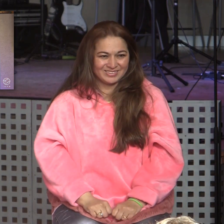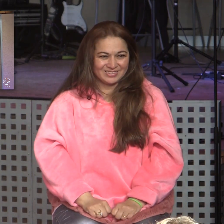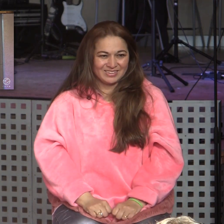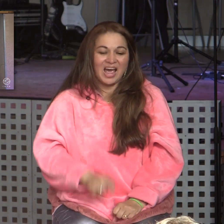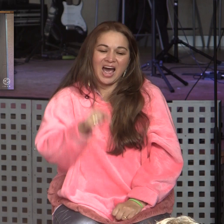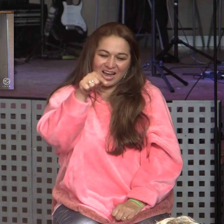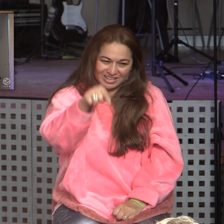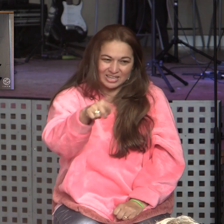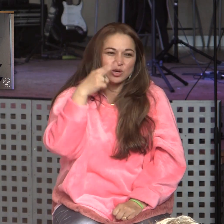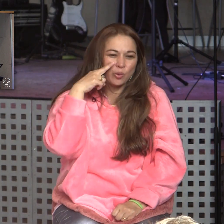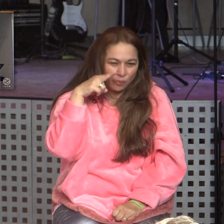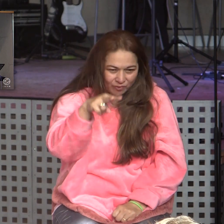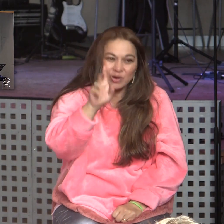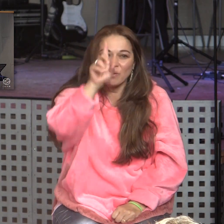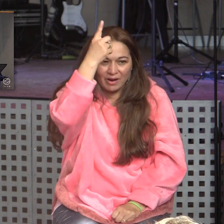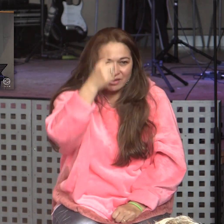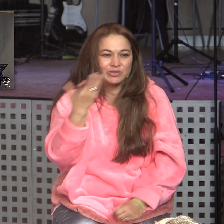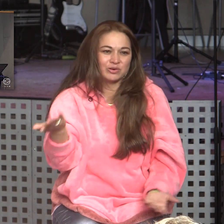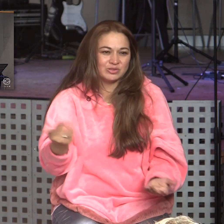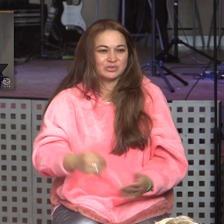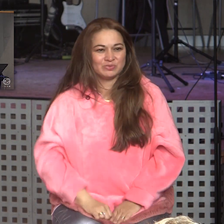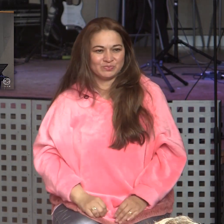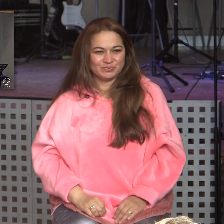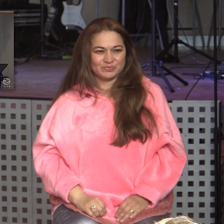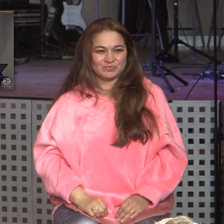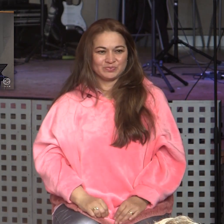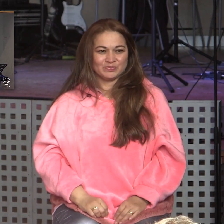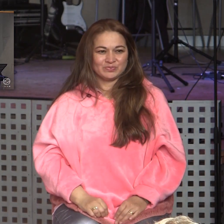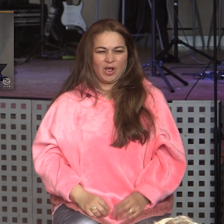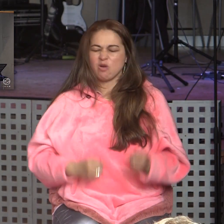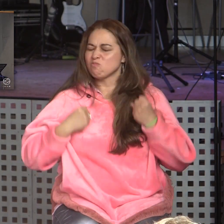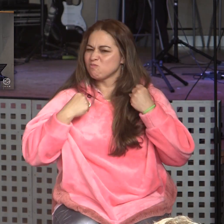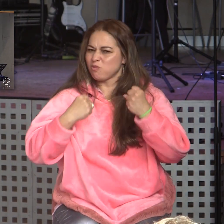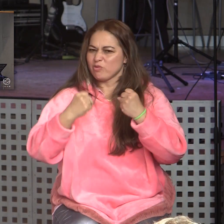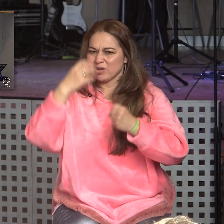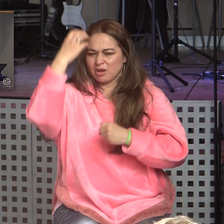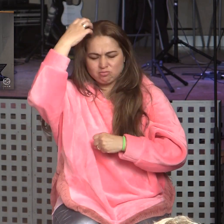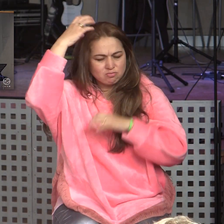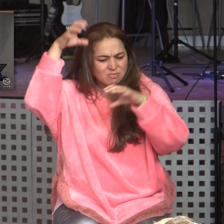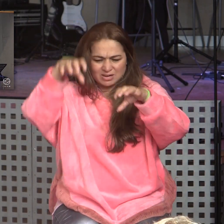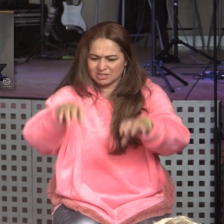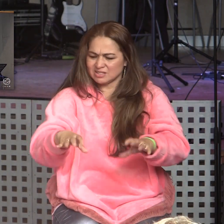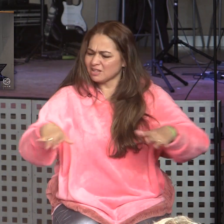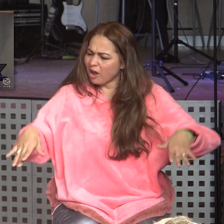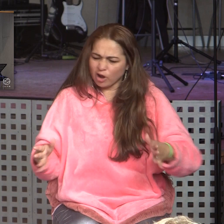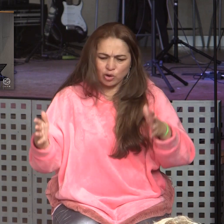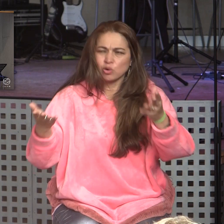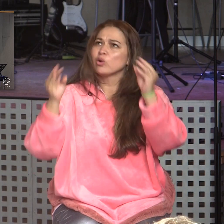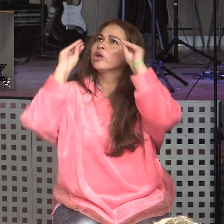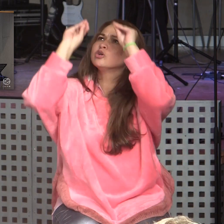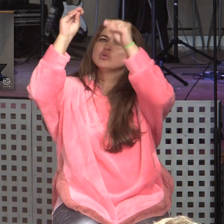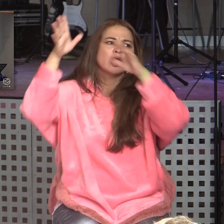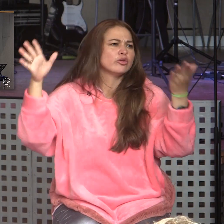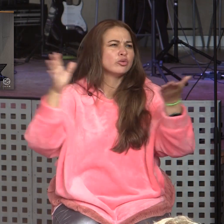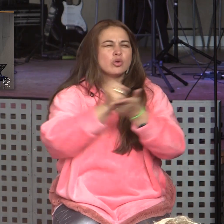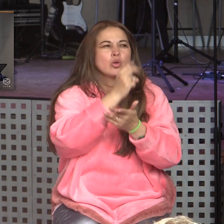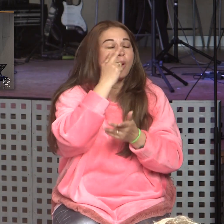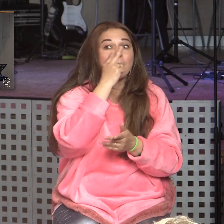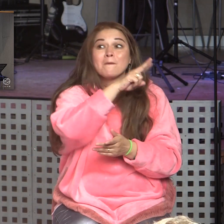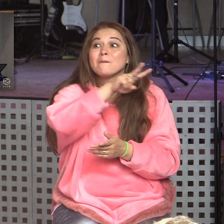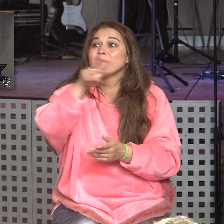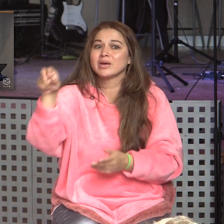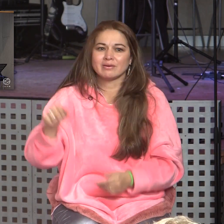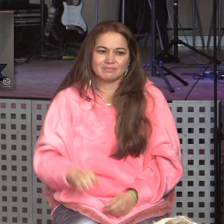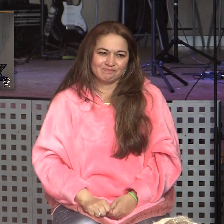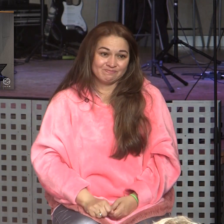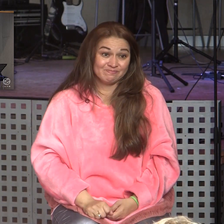deidad, su poder, su majestad, su gloria. ¿O qué creemos? ¿Que cualquiera puede crear